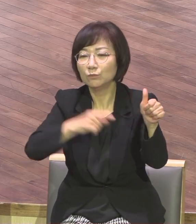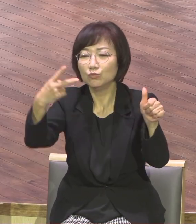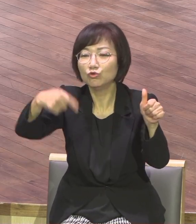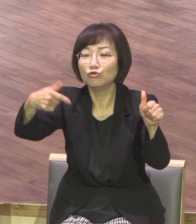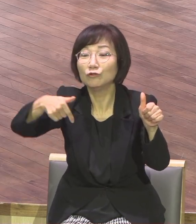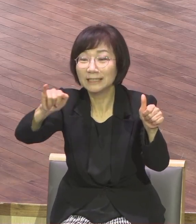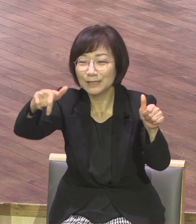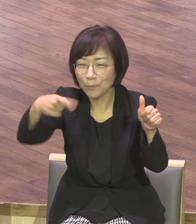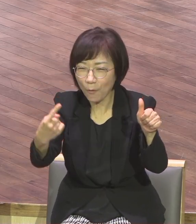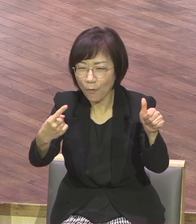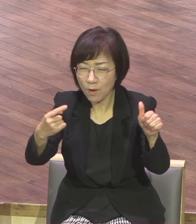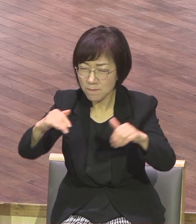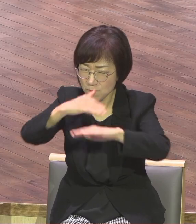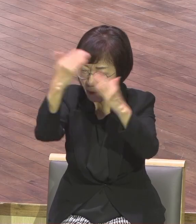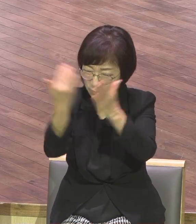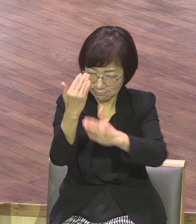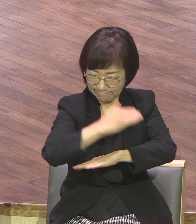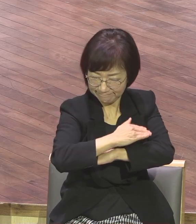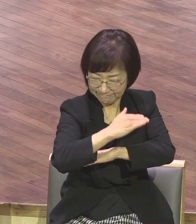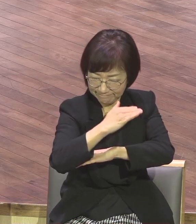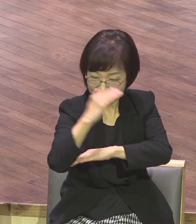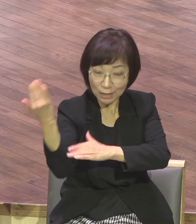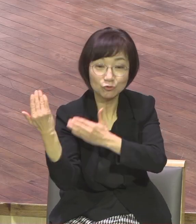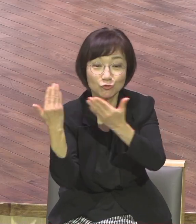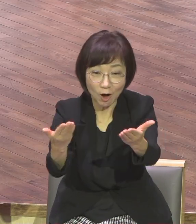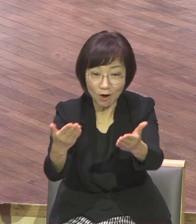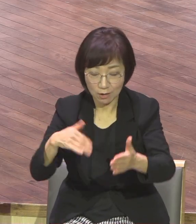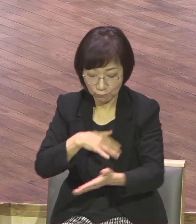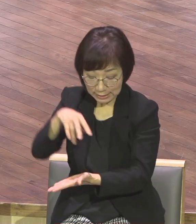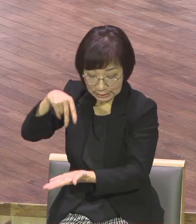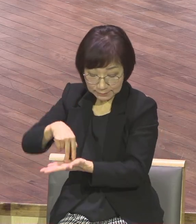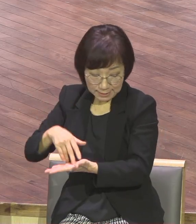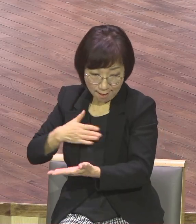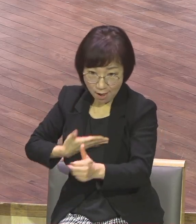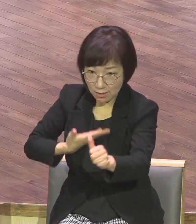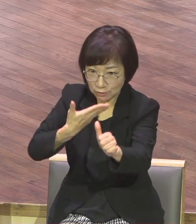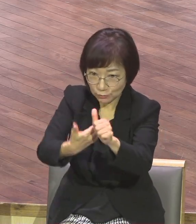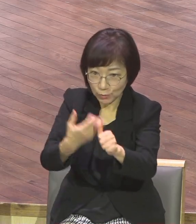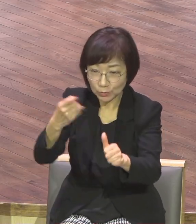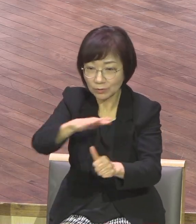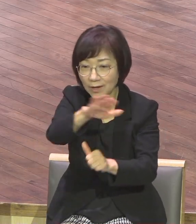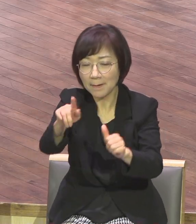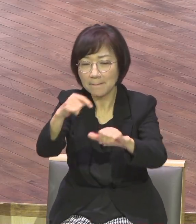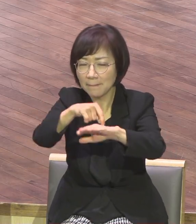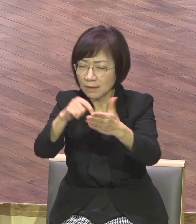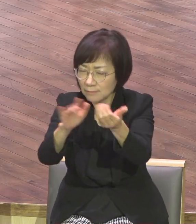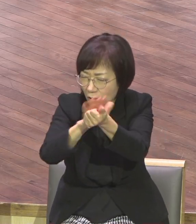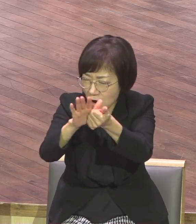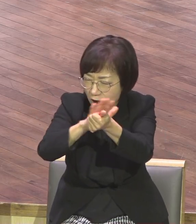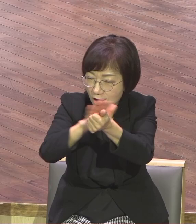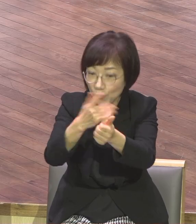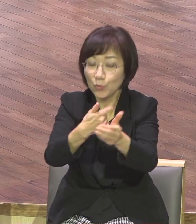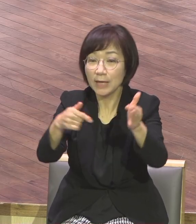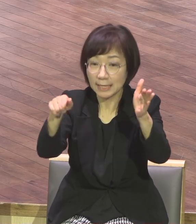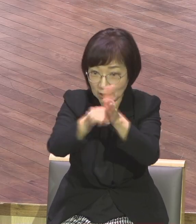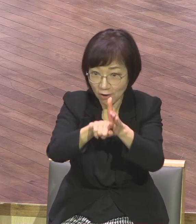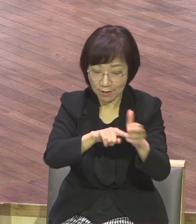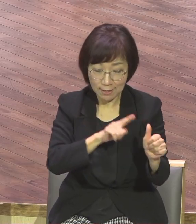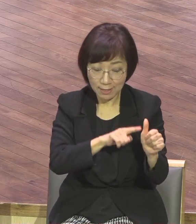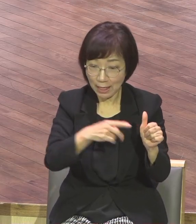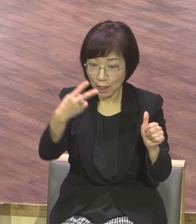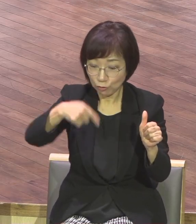일을 너에게 알리리라. 우리 사정을 알리고 또 너희 마음을 위로하기 위하여 내가 특별히 그를